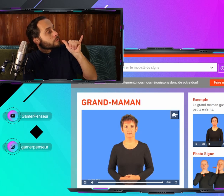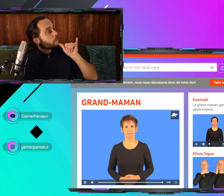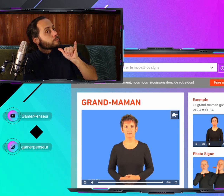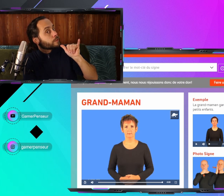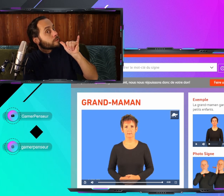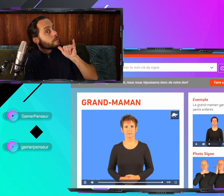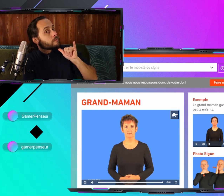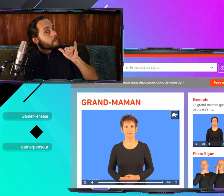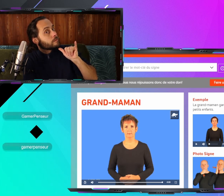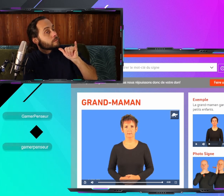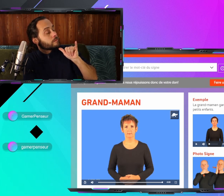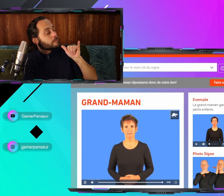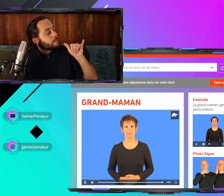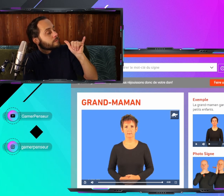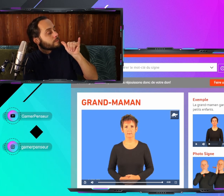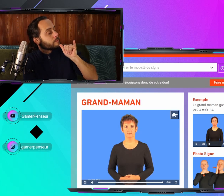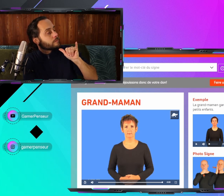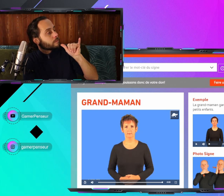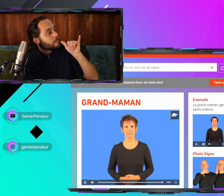menton, petit.